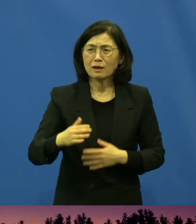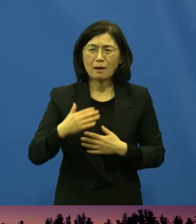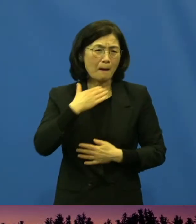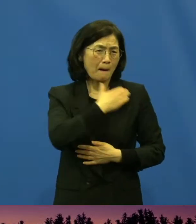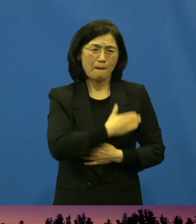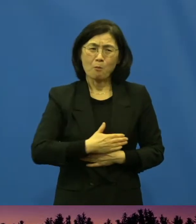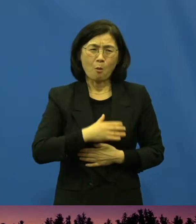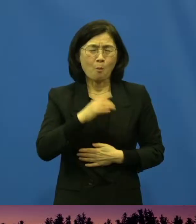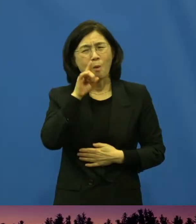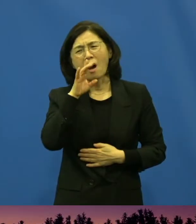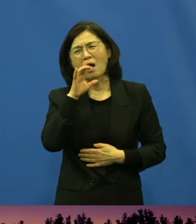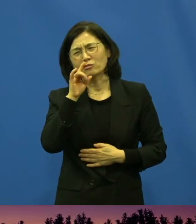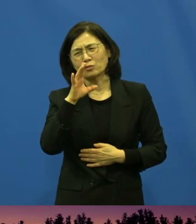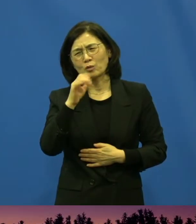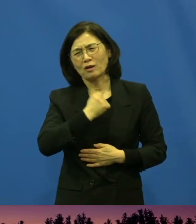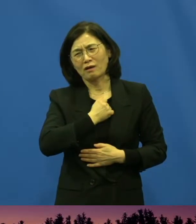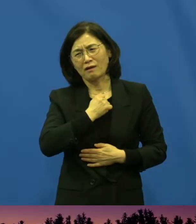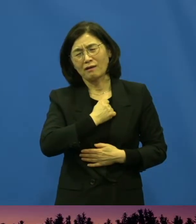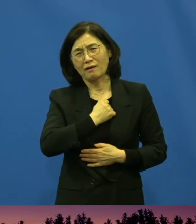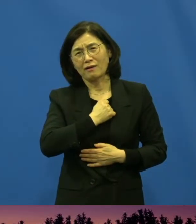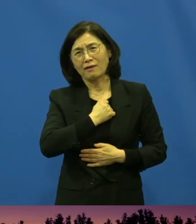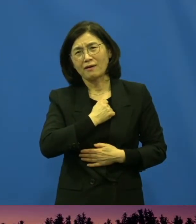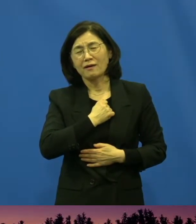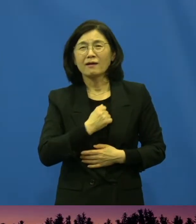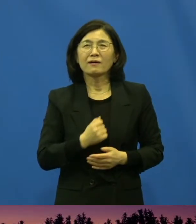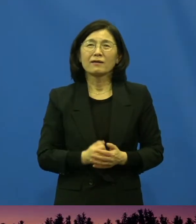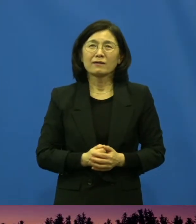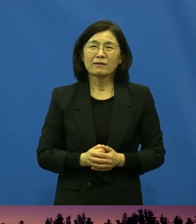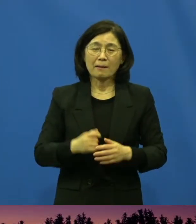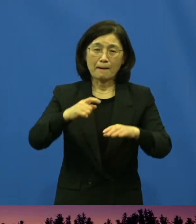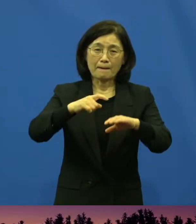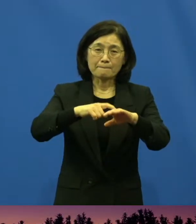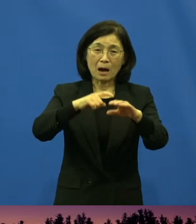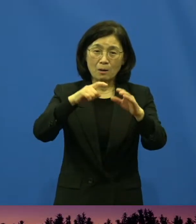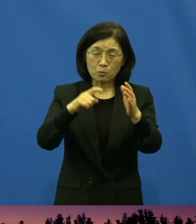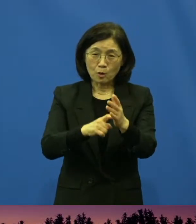이 말이 뭐예요? 마음과 몸이 따로 논다는 얘기예요. 이게